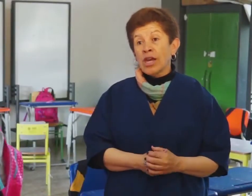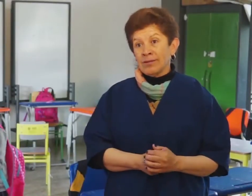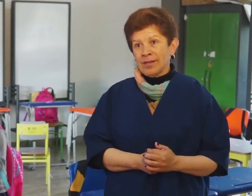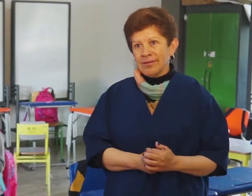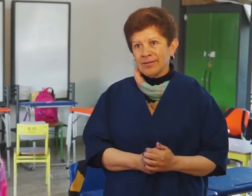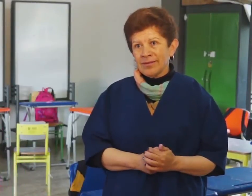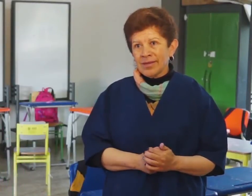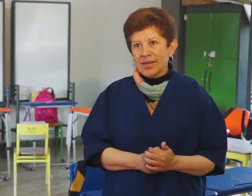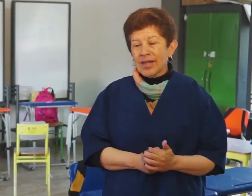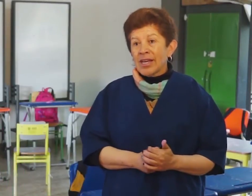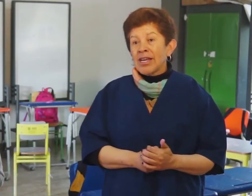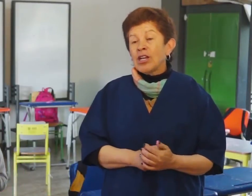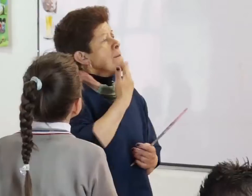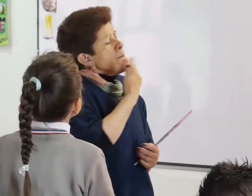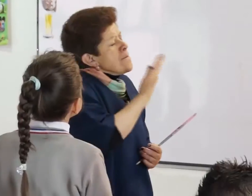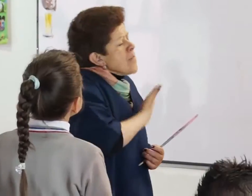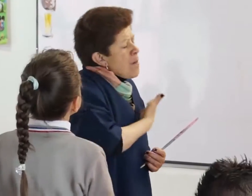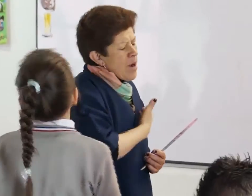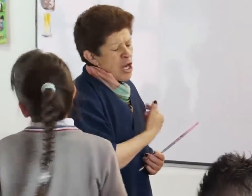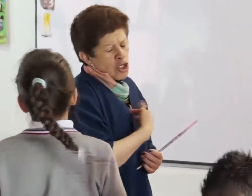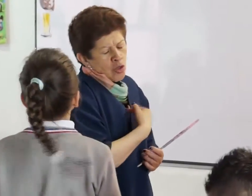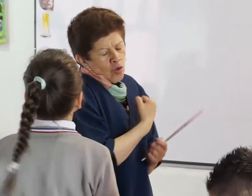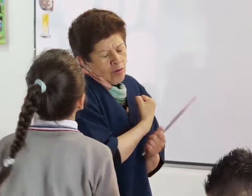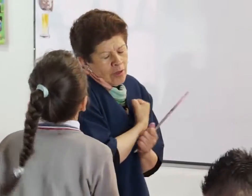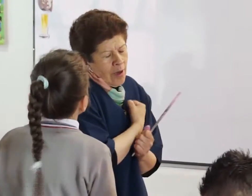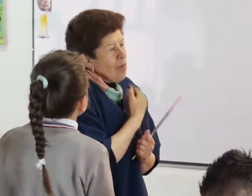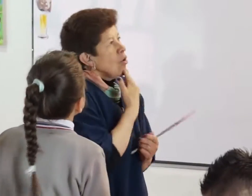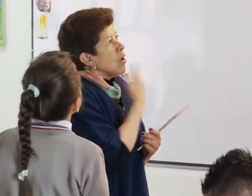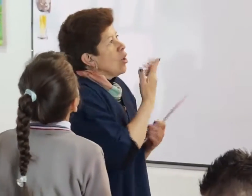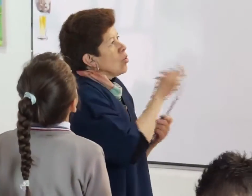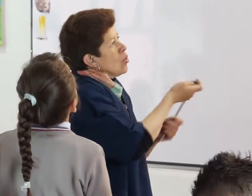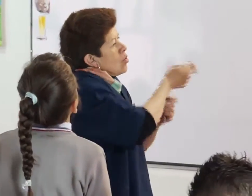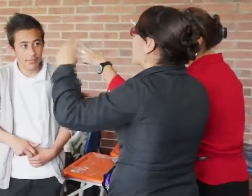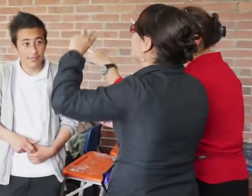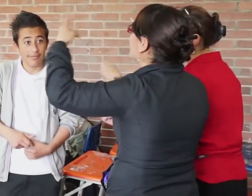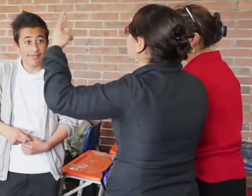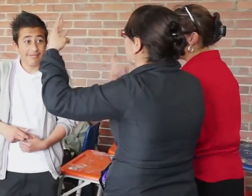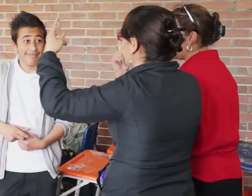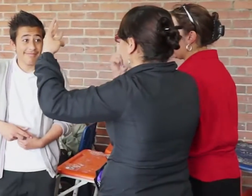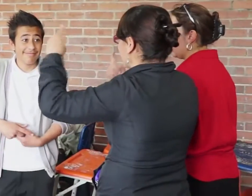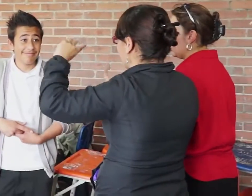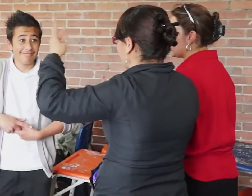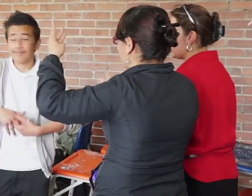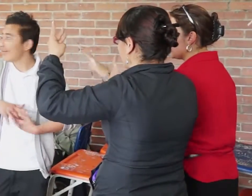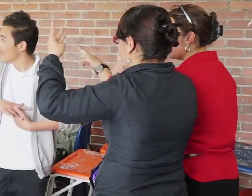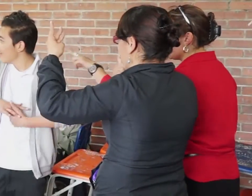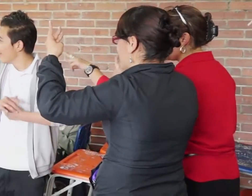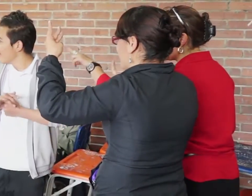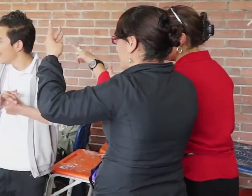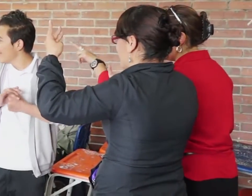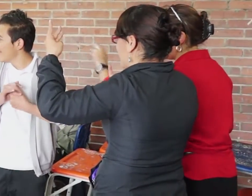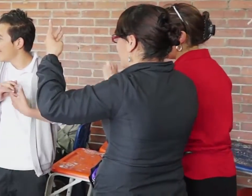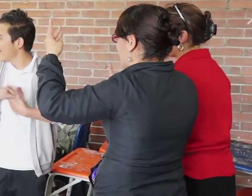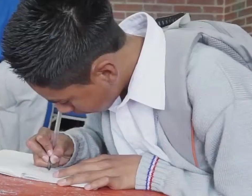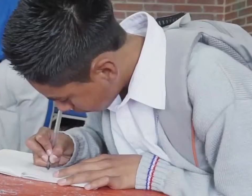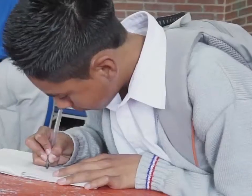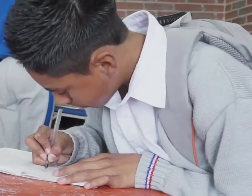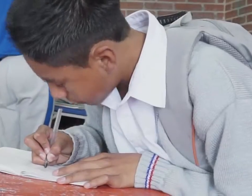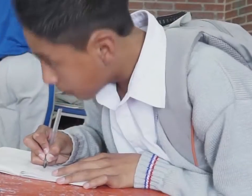estudiante. Lo otro es ver cómo los papitos empiezan a creer en tu